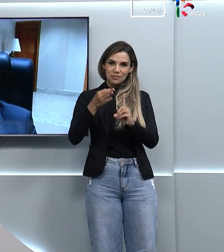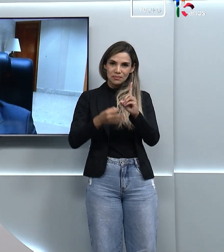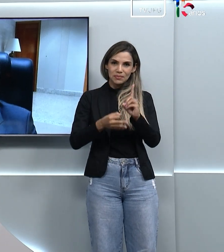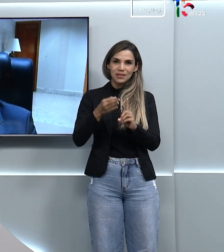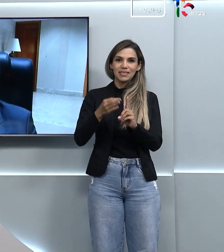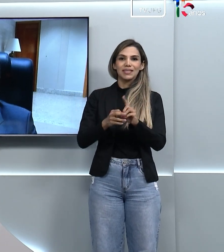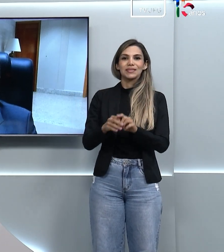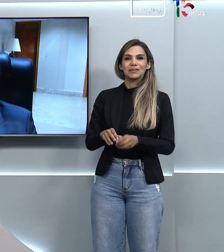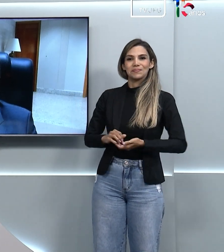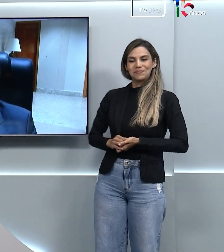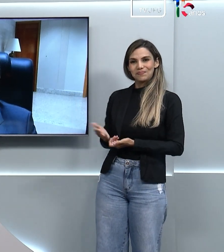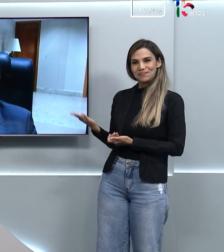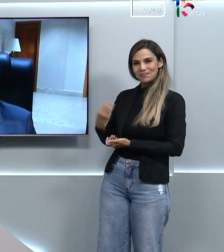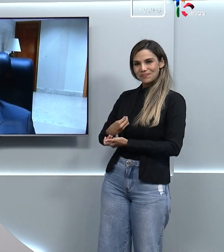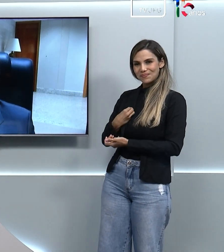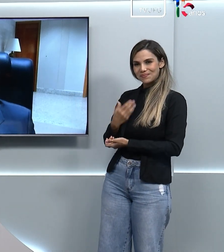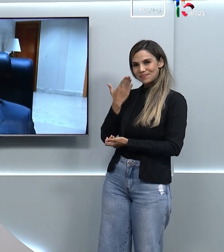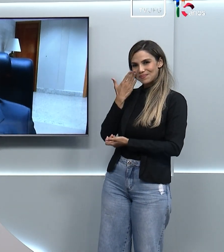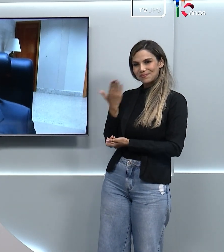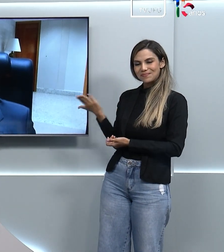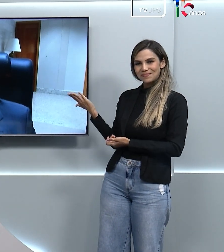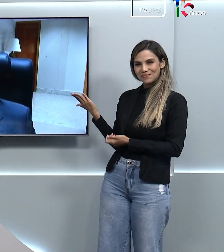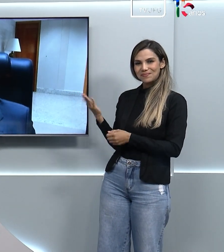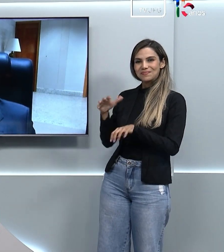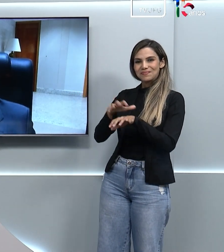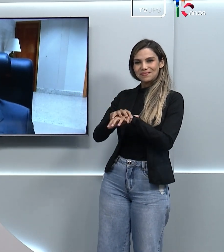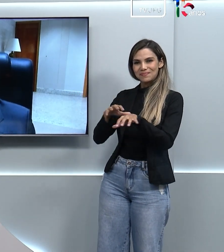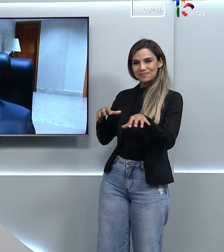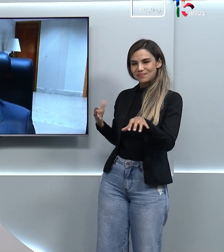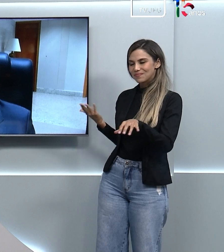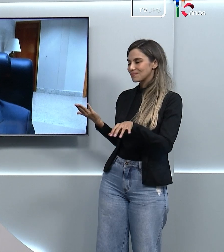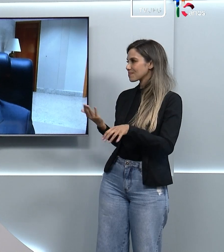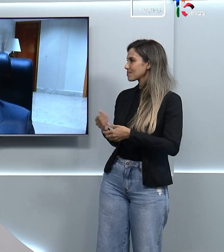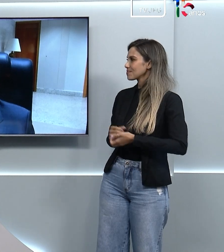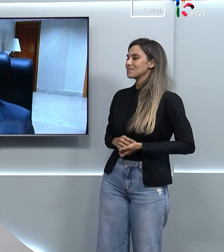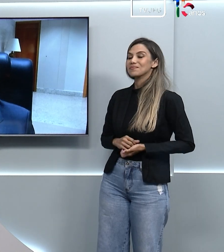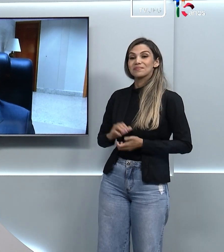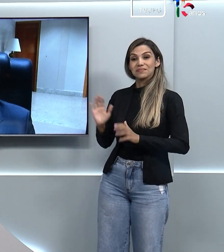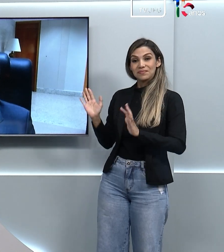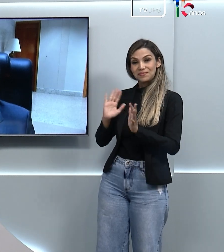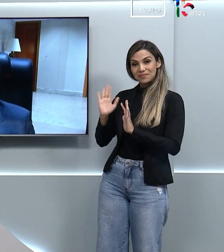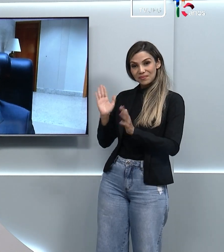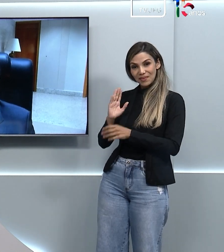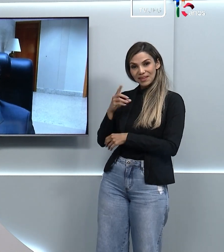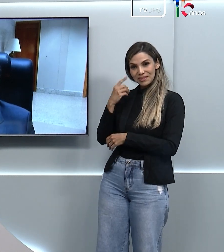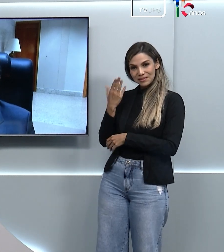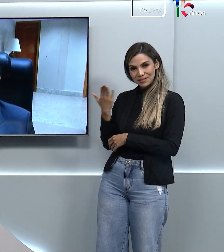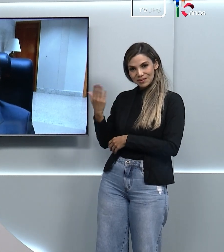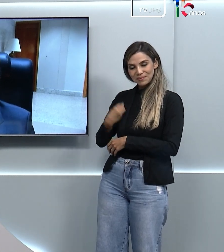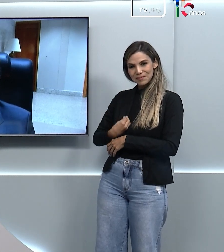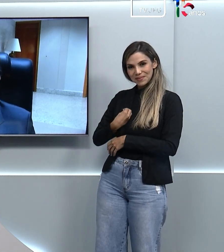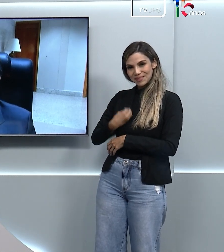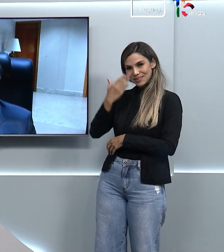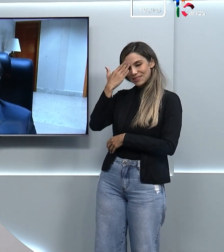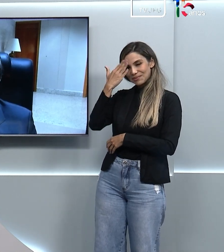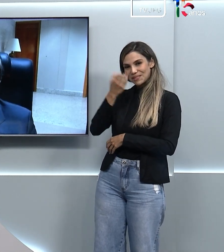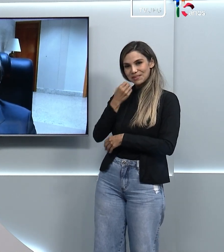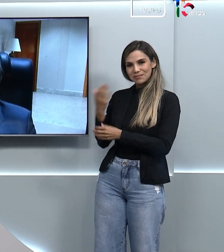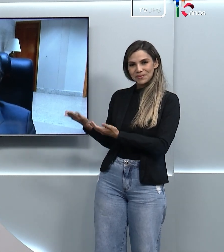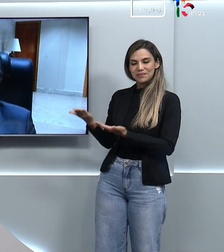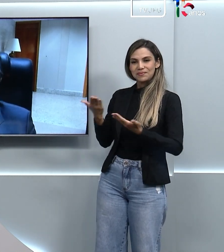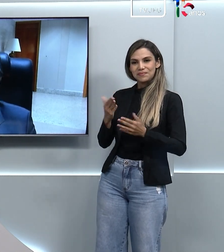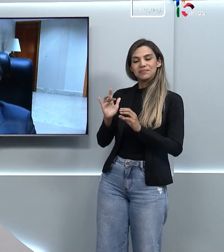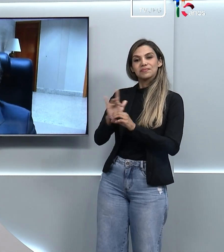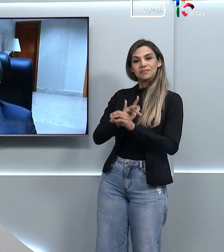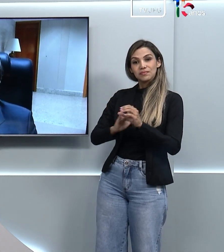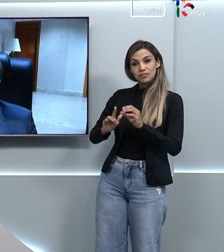Extrajudicial de Goiás. Ele que já aparece aqui de forma remota para conversar com a gente. Olá, doutor, muito obrigada pela sua presença. Seja bem-vindo ao Conexões.